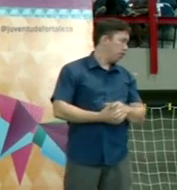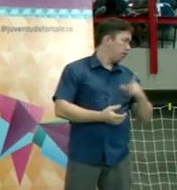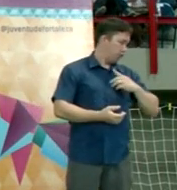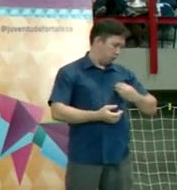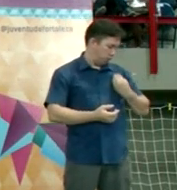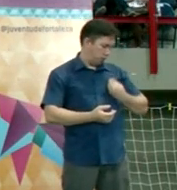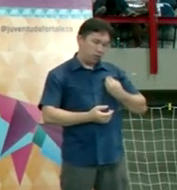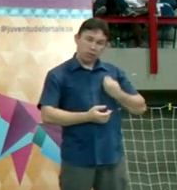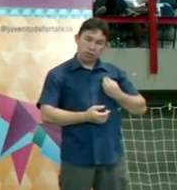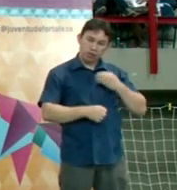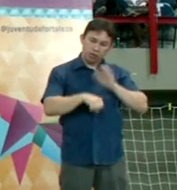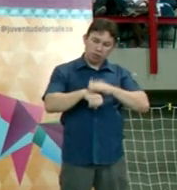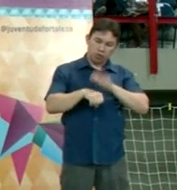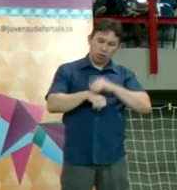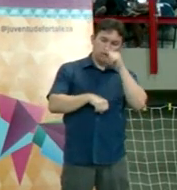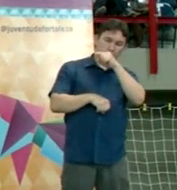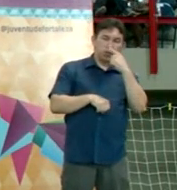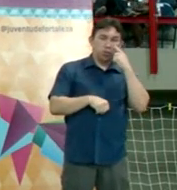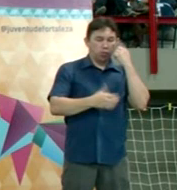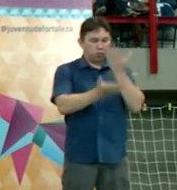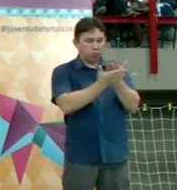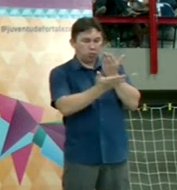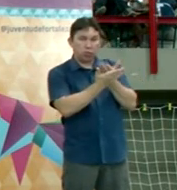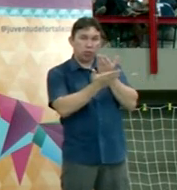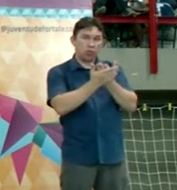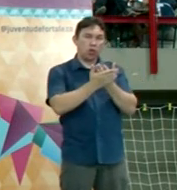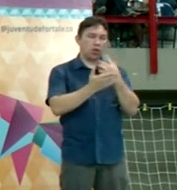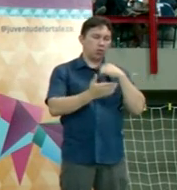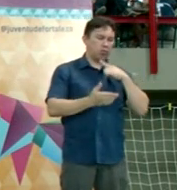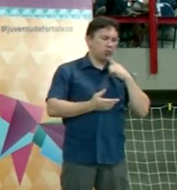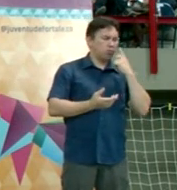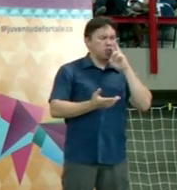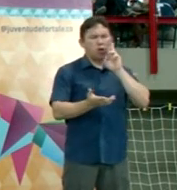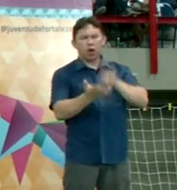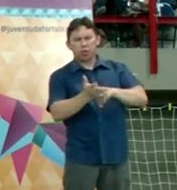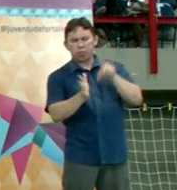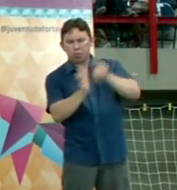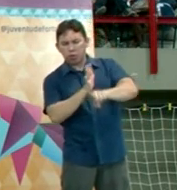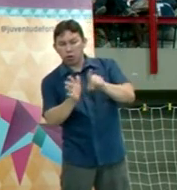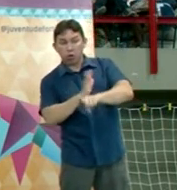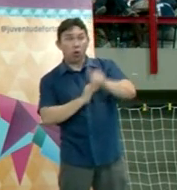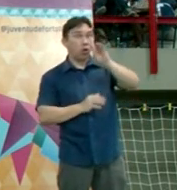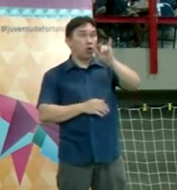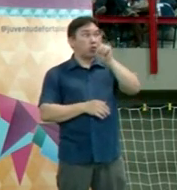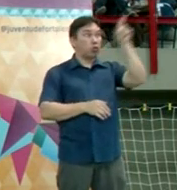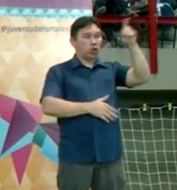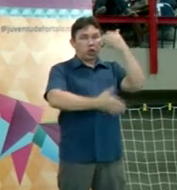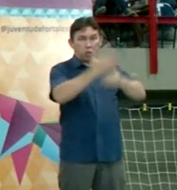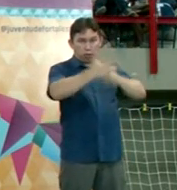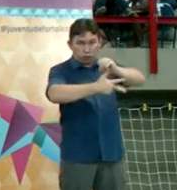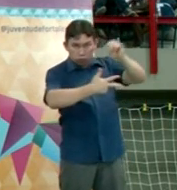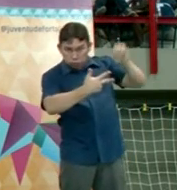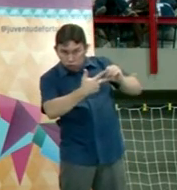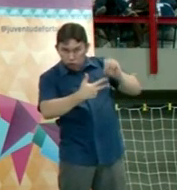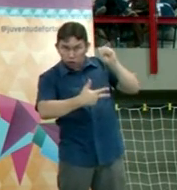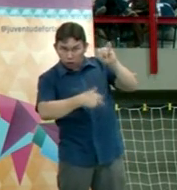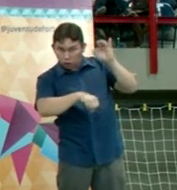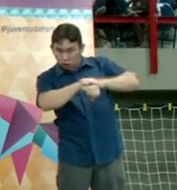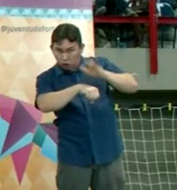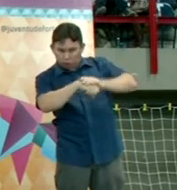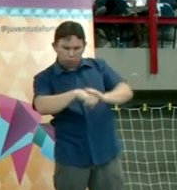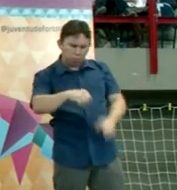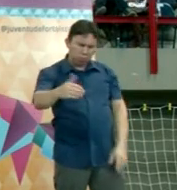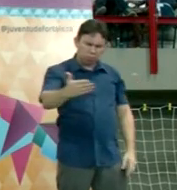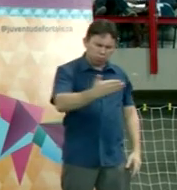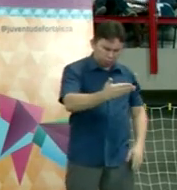ondas eletromagnéticas, ou quando você estiver estudando, ou quando você estiver resolvendo questão, ou no dia da prova, se você ler